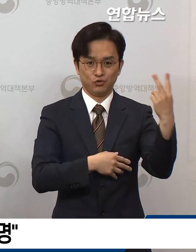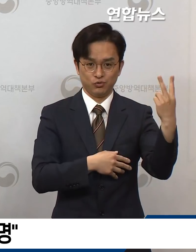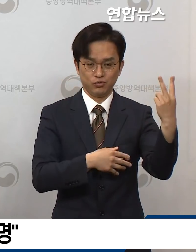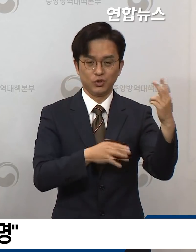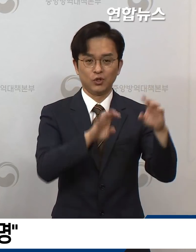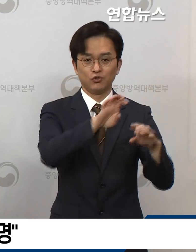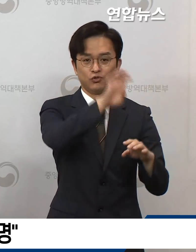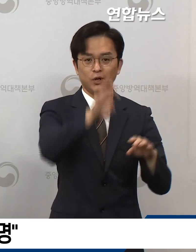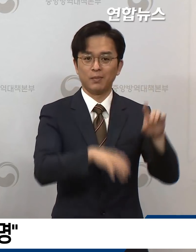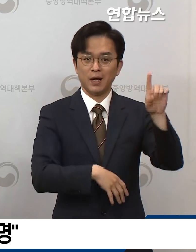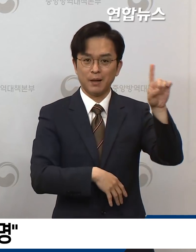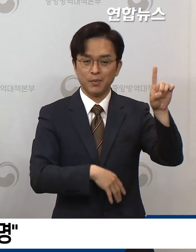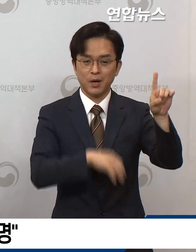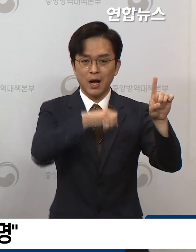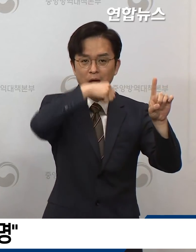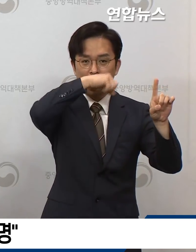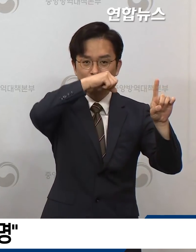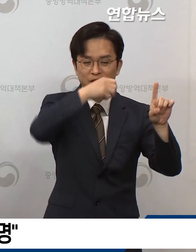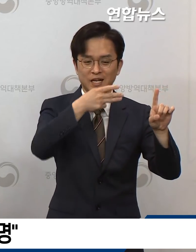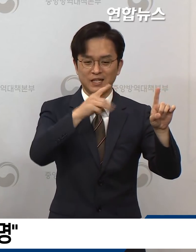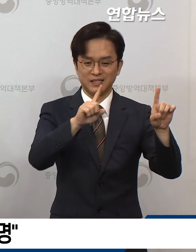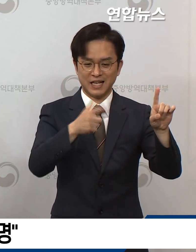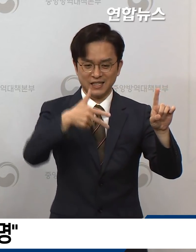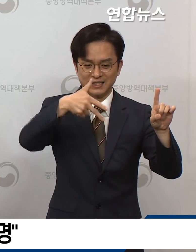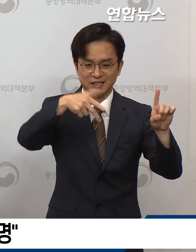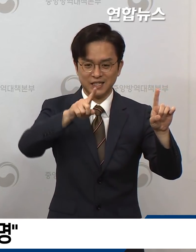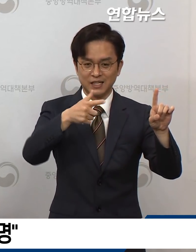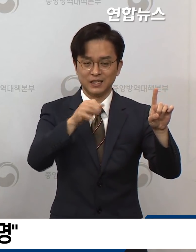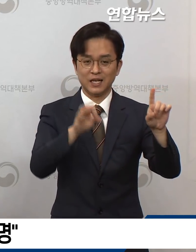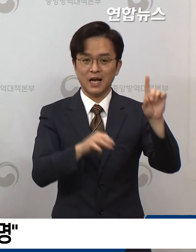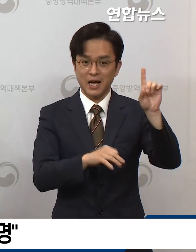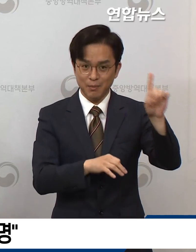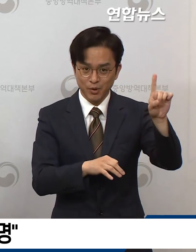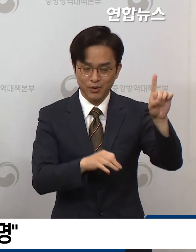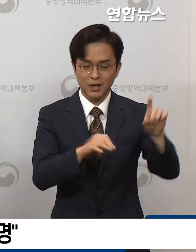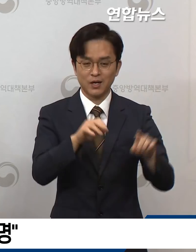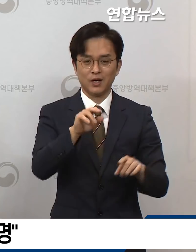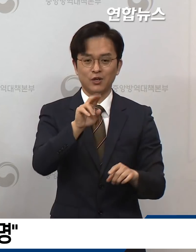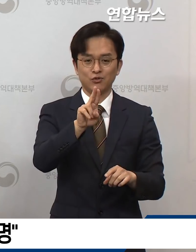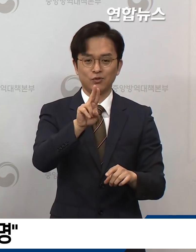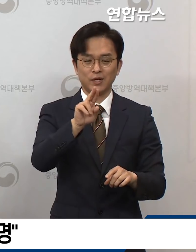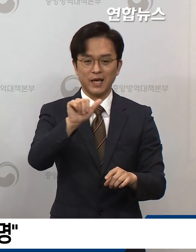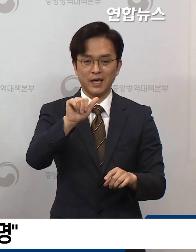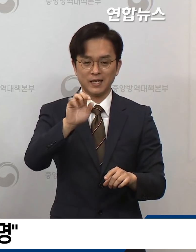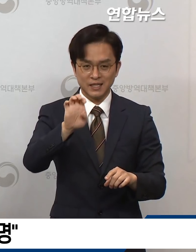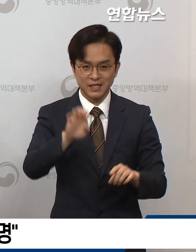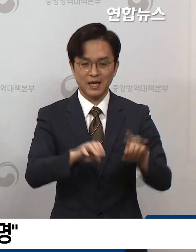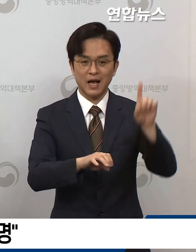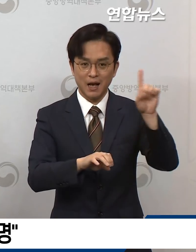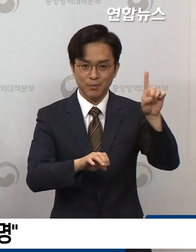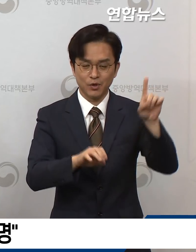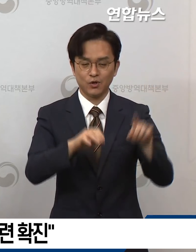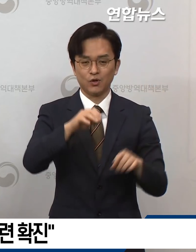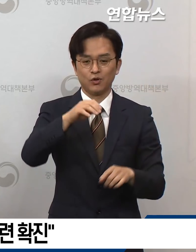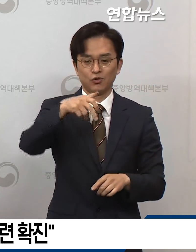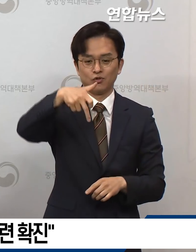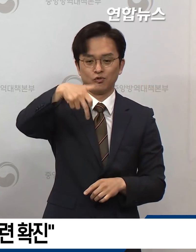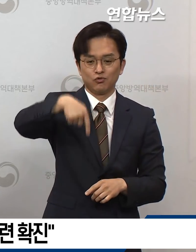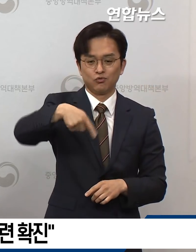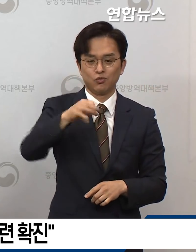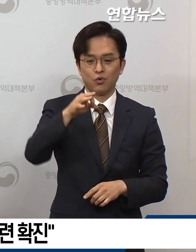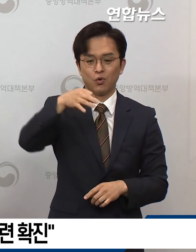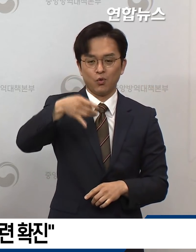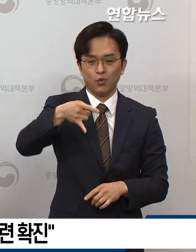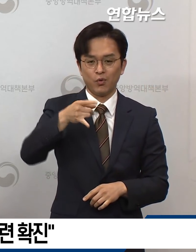유럽이 1명, 아프리카 탄자니아 1명, 아랍에미레이트 1명, 쿠웨이트 1명 등입니다.